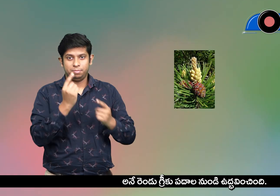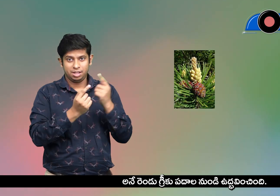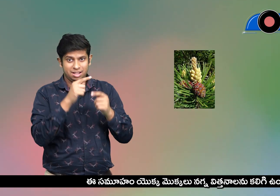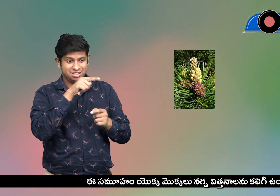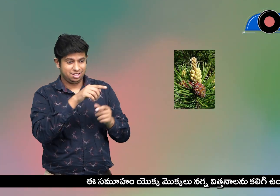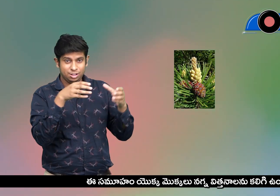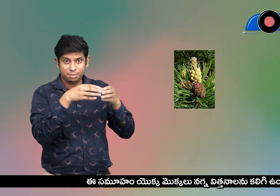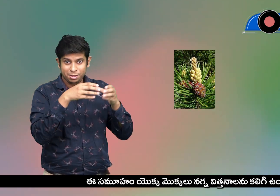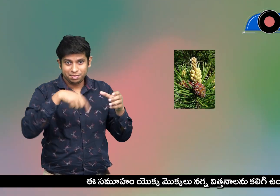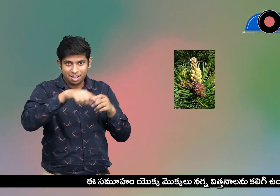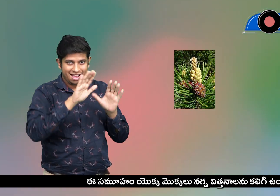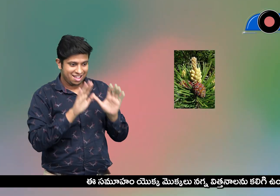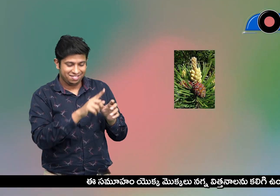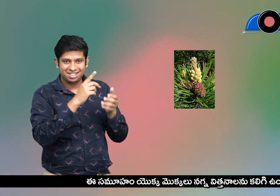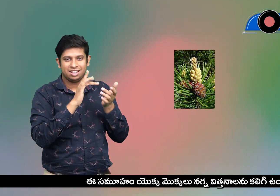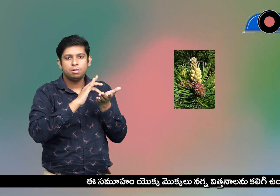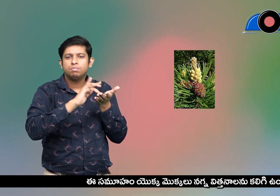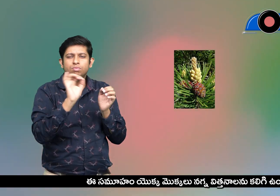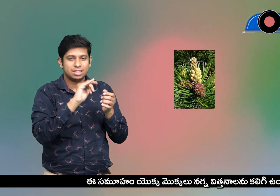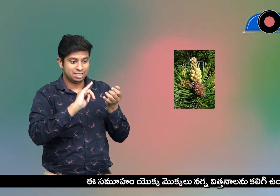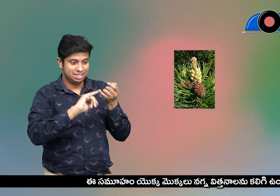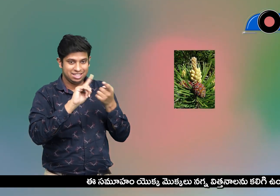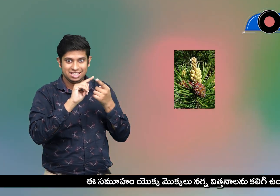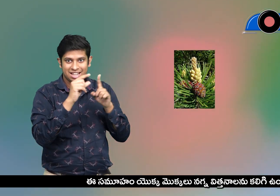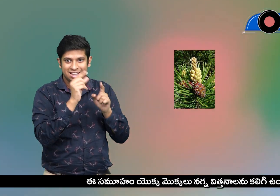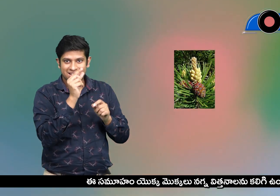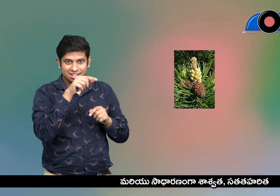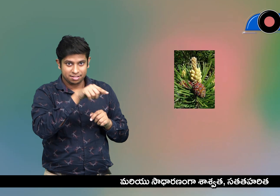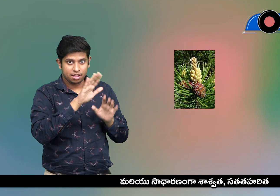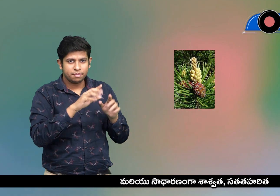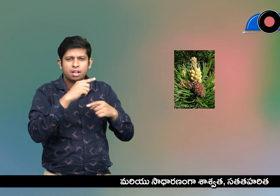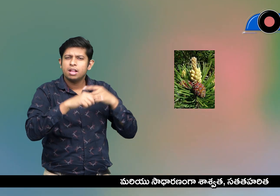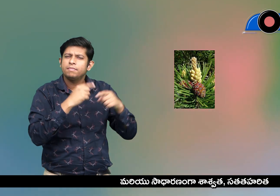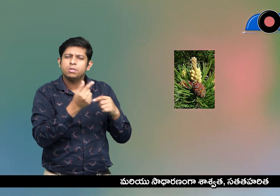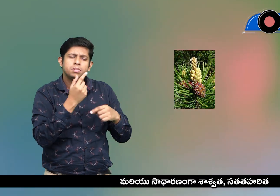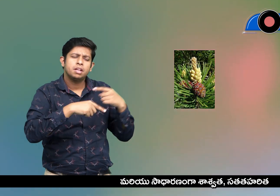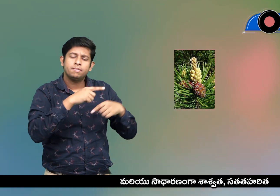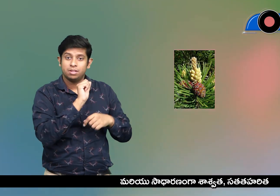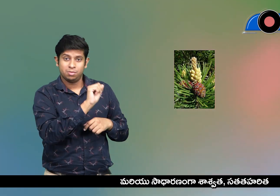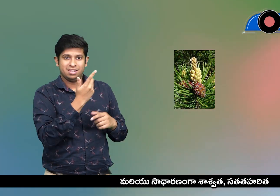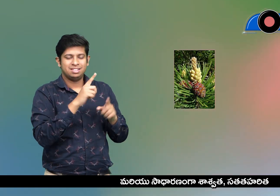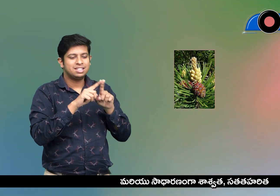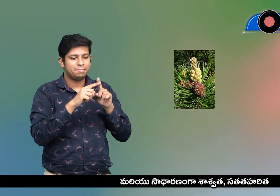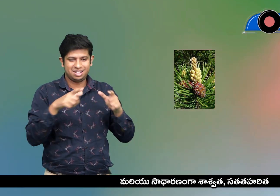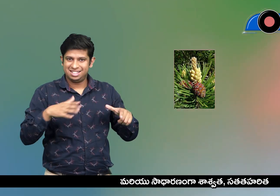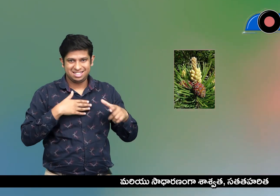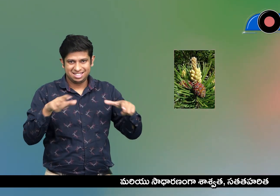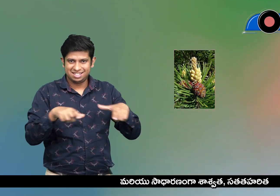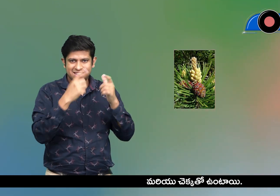ఈ సమూహం యొక్క మొక్కలు నగ్న విత్తనాలను కలిగి ఉంటాయి మరియు సాధారణంగా శాశ్వత సతత హరిత